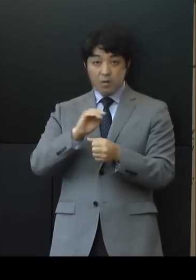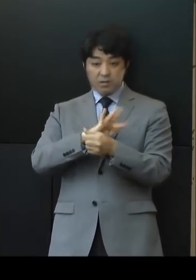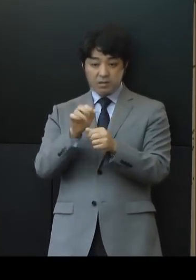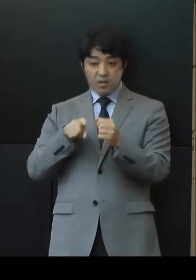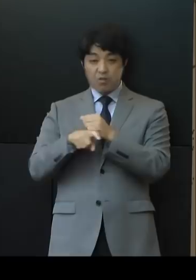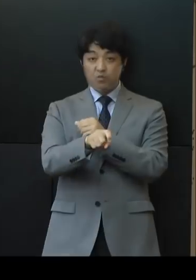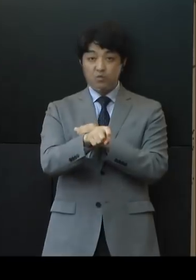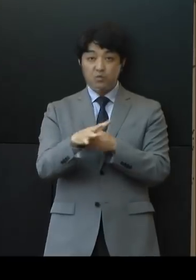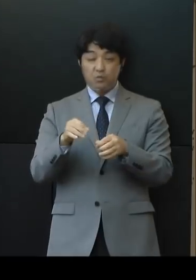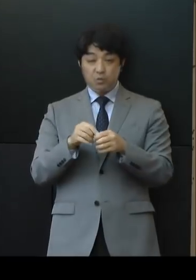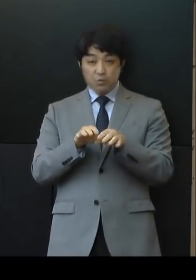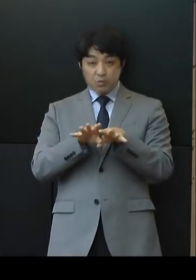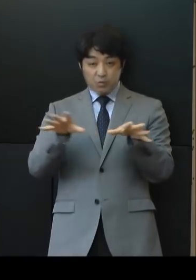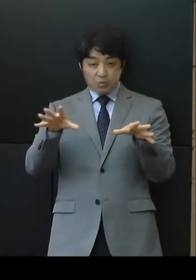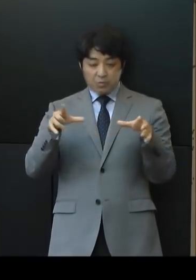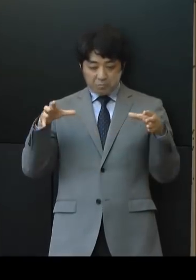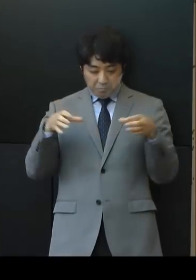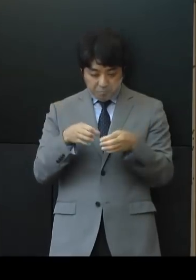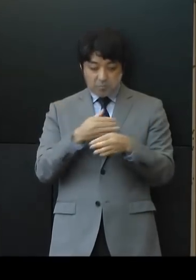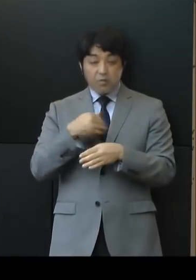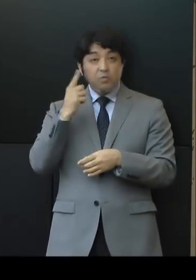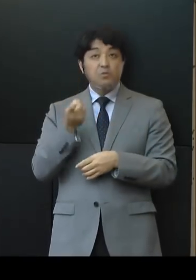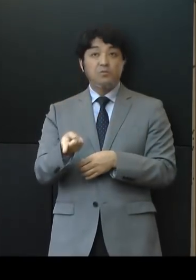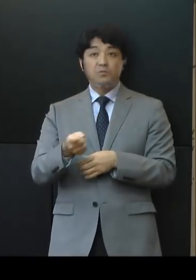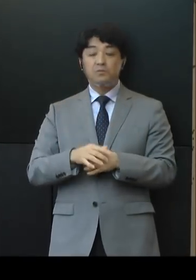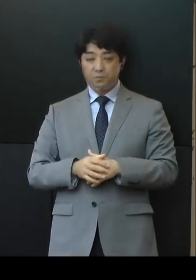ス感染症の流行は必ず抑え込むことができます。